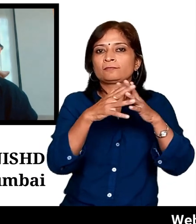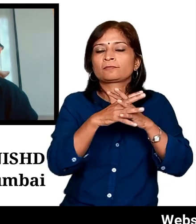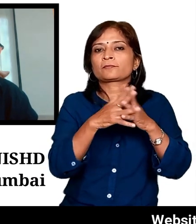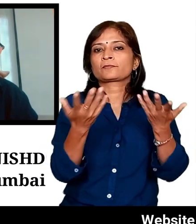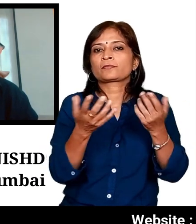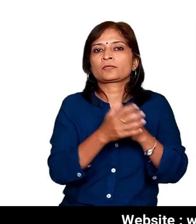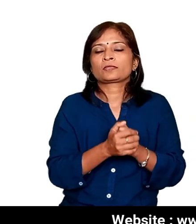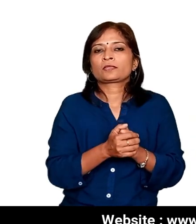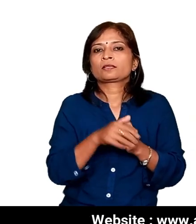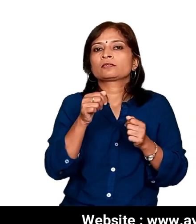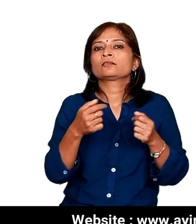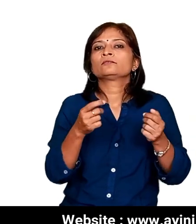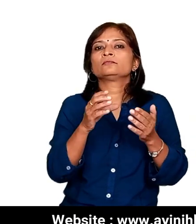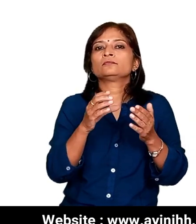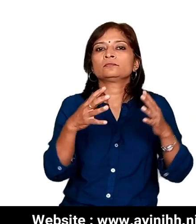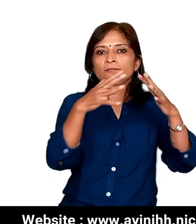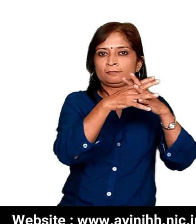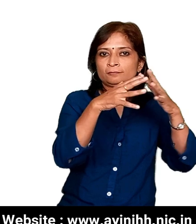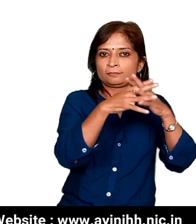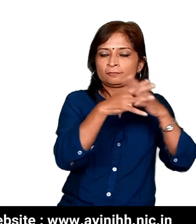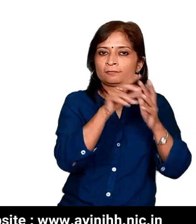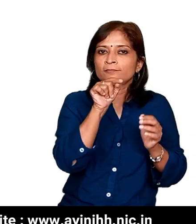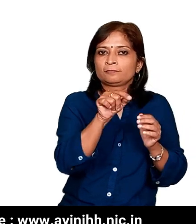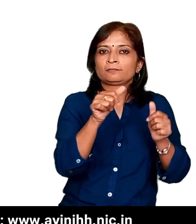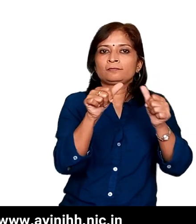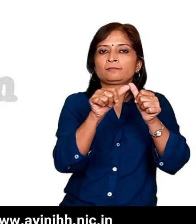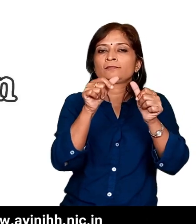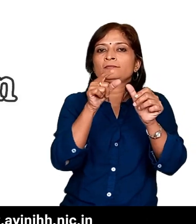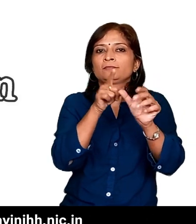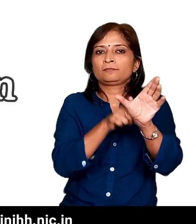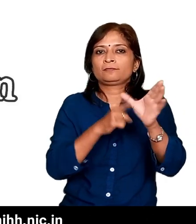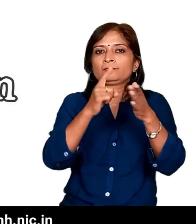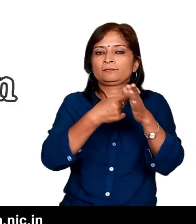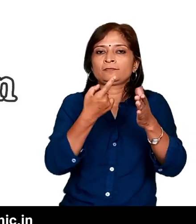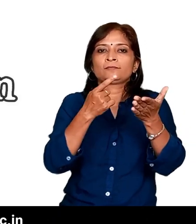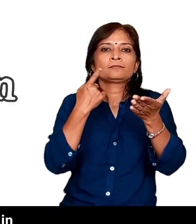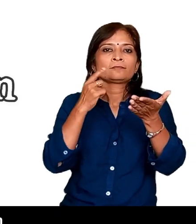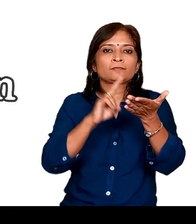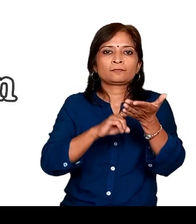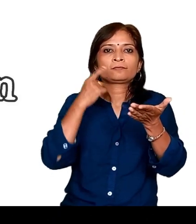वेबसाइट है कि www.ayjnihs